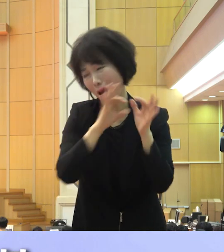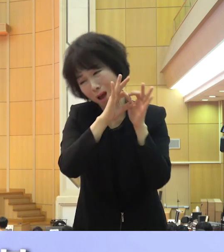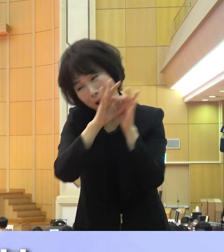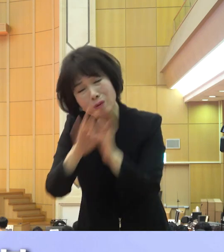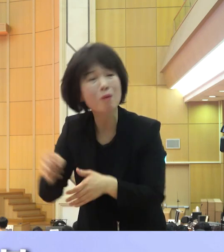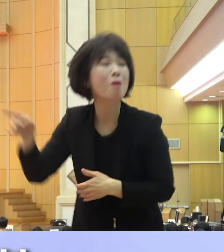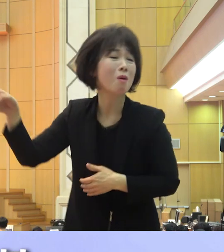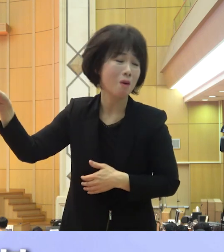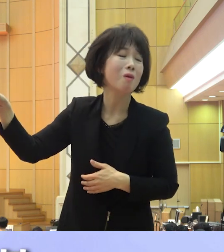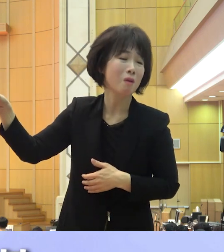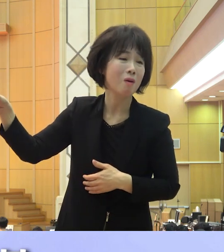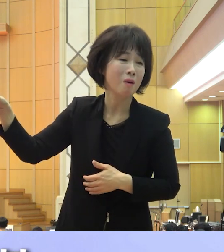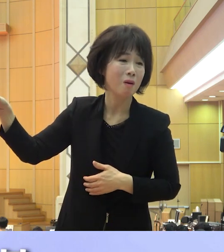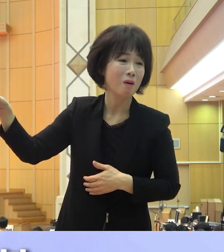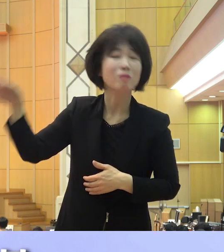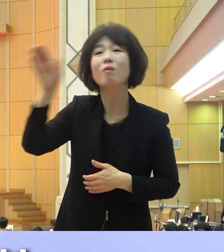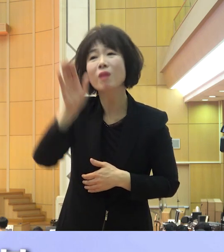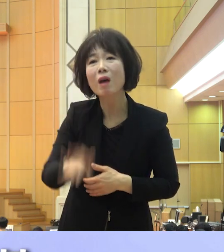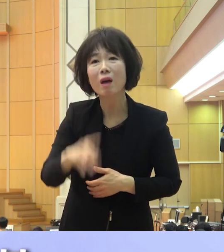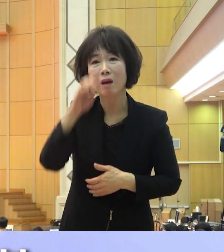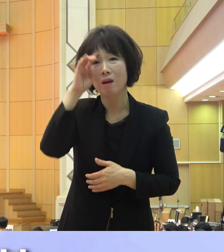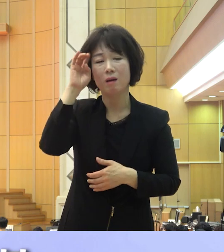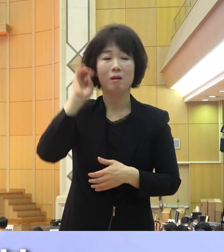그 일을. 그런데